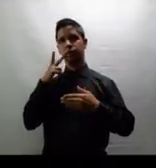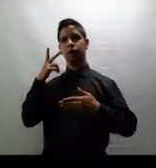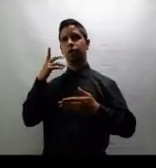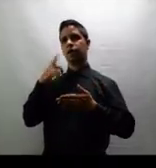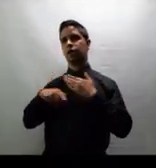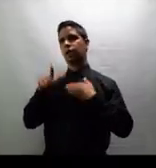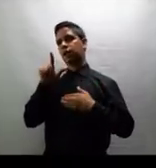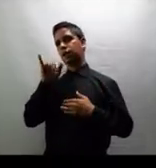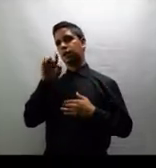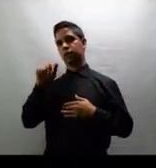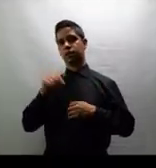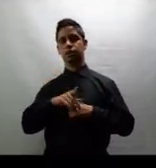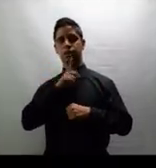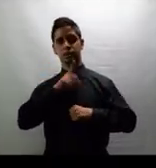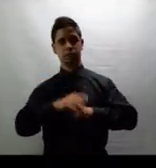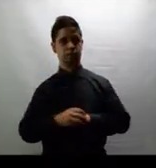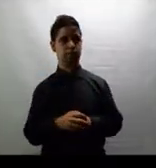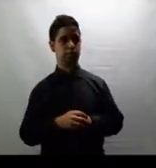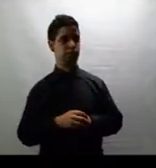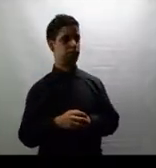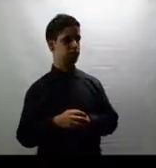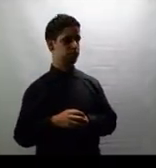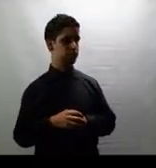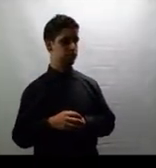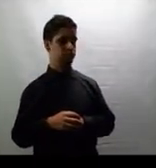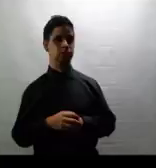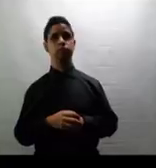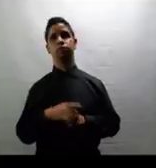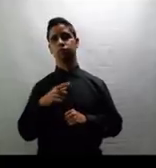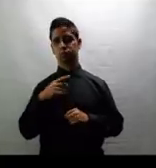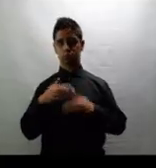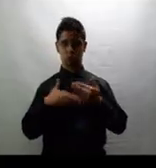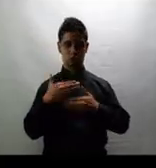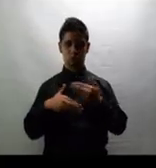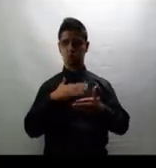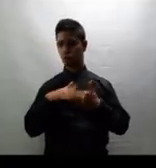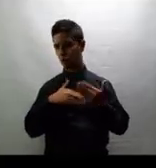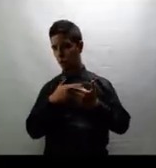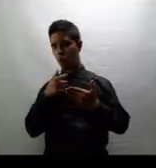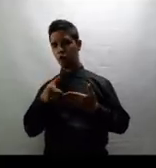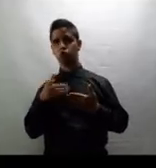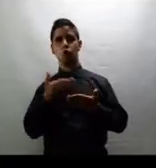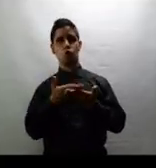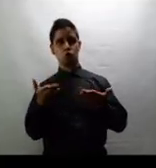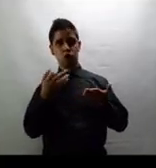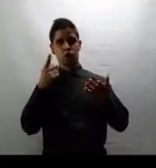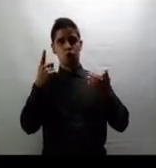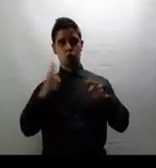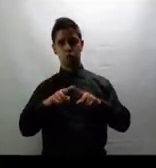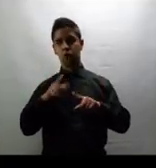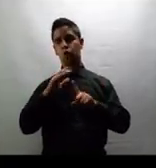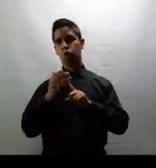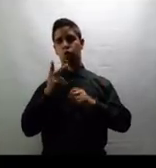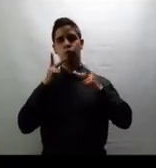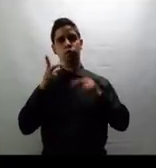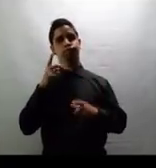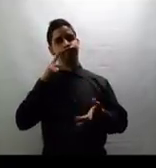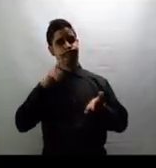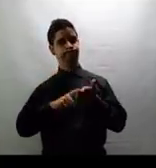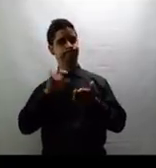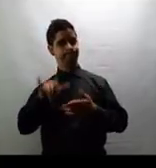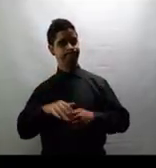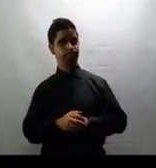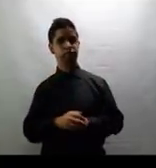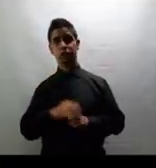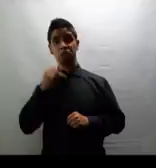qué linda con un hombre si es que eso fue parte de edad piensa que todos estos son elementos de cultura popular y